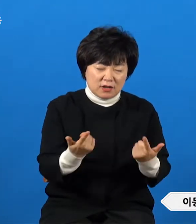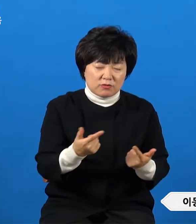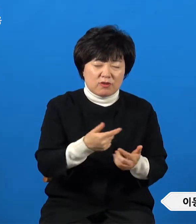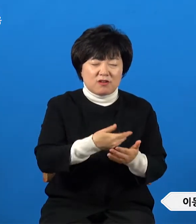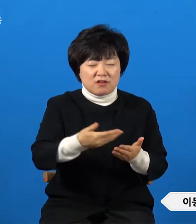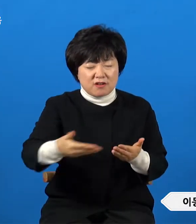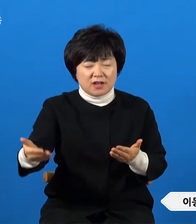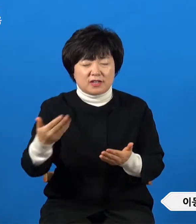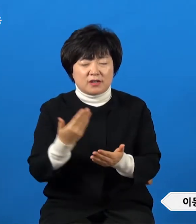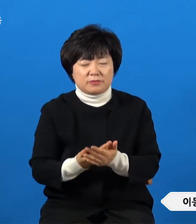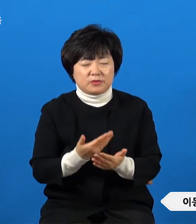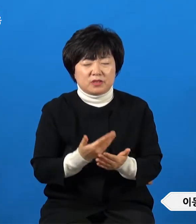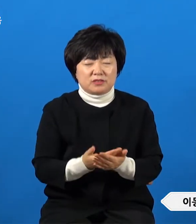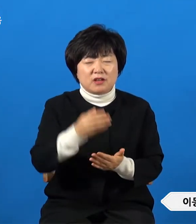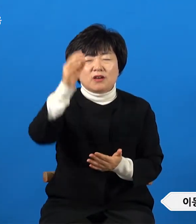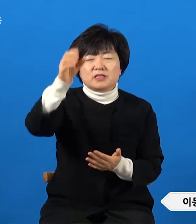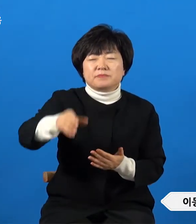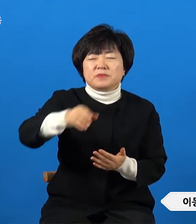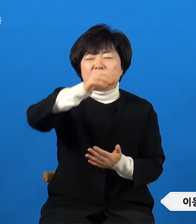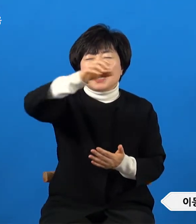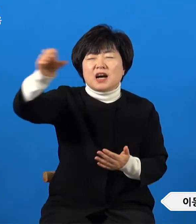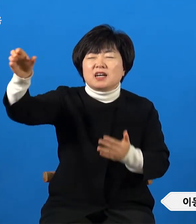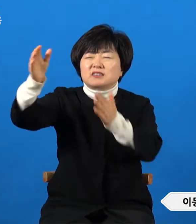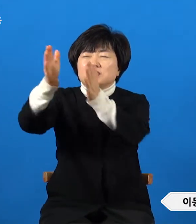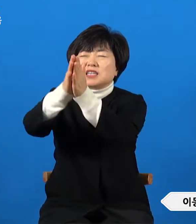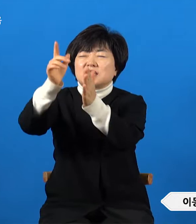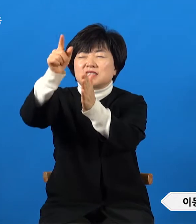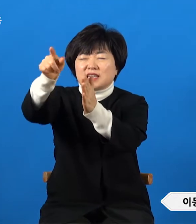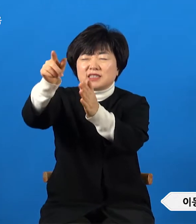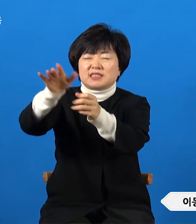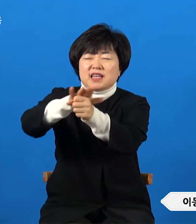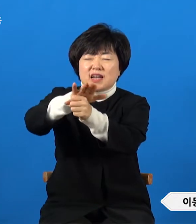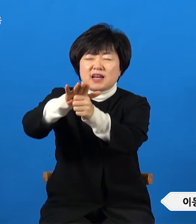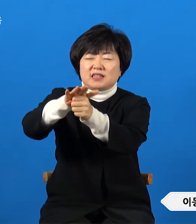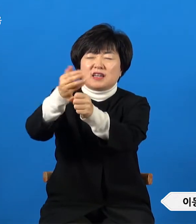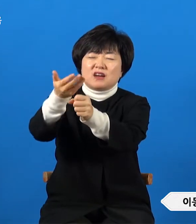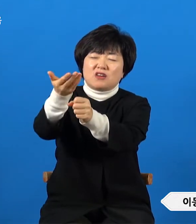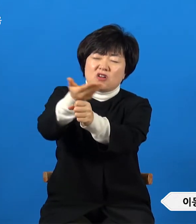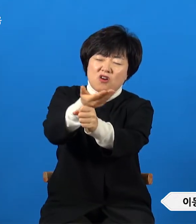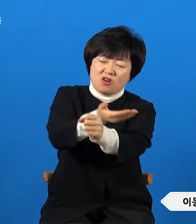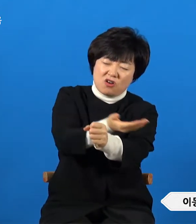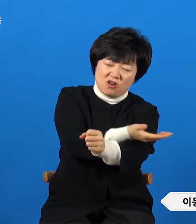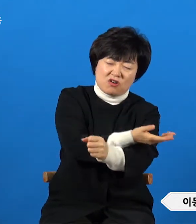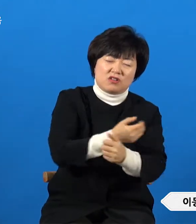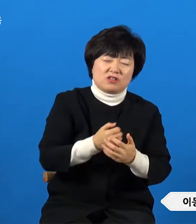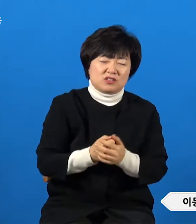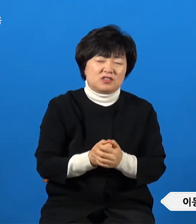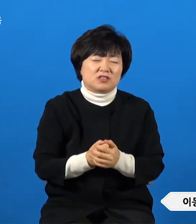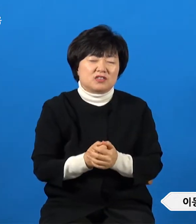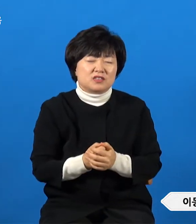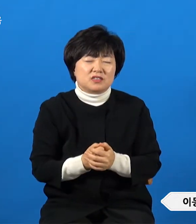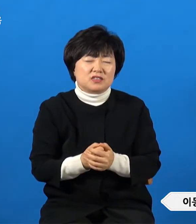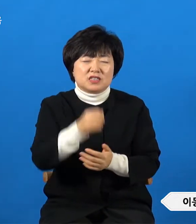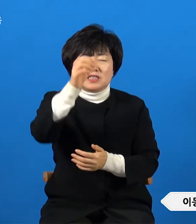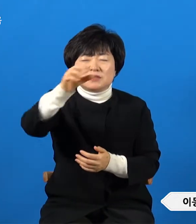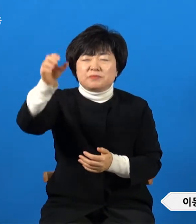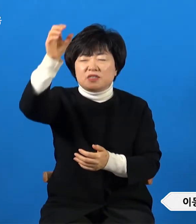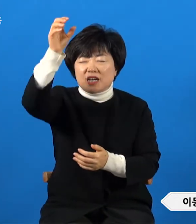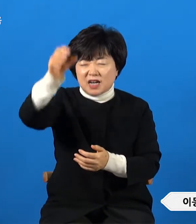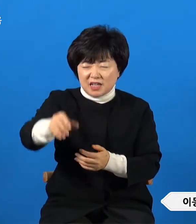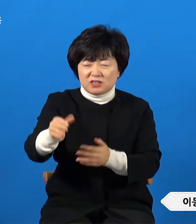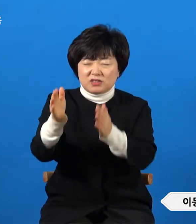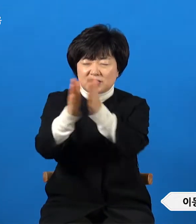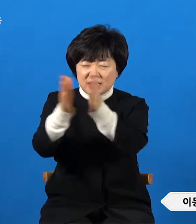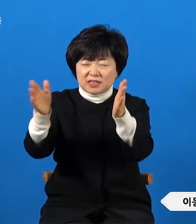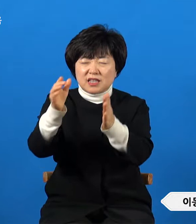흘러가게 하옵소서. 십자가에서 시작된 이 사랑 흘러가게 하옵소서. 십자가에서 시작된 이